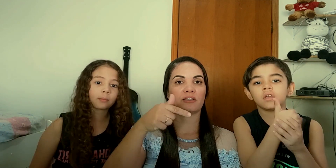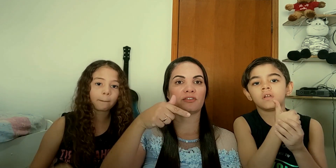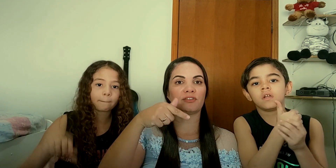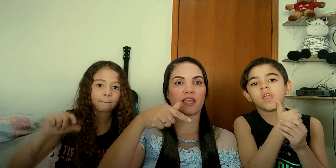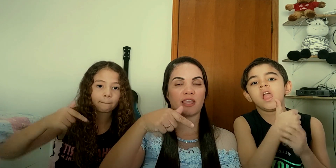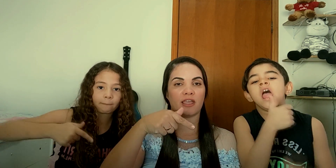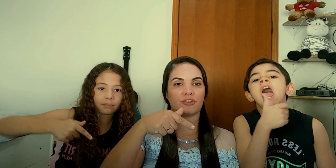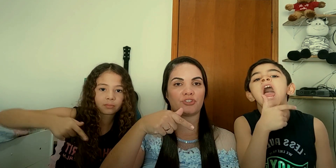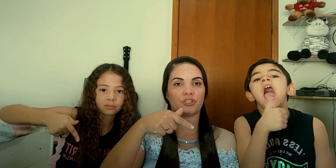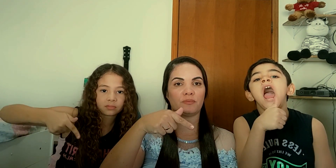Sete.